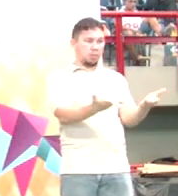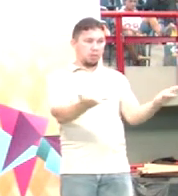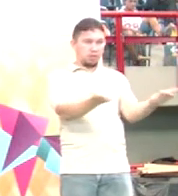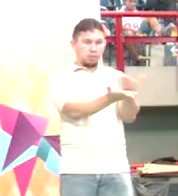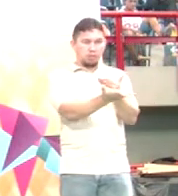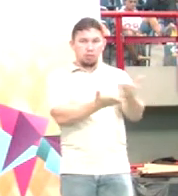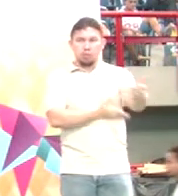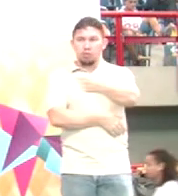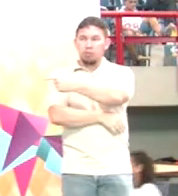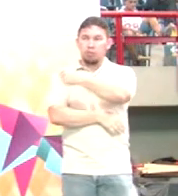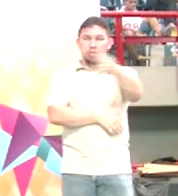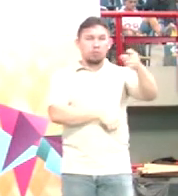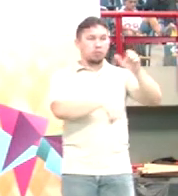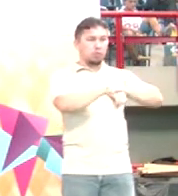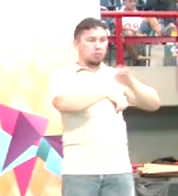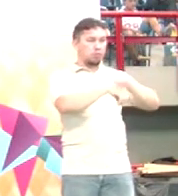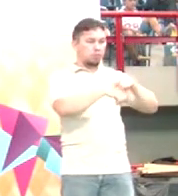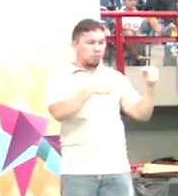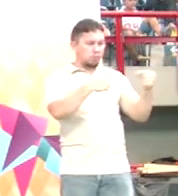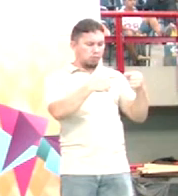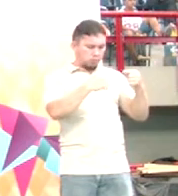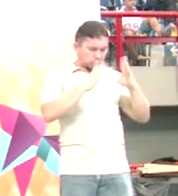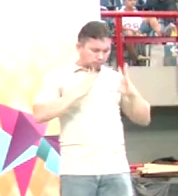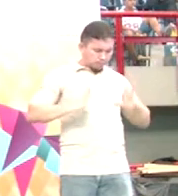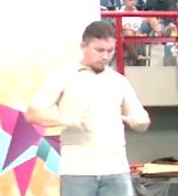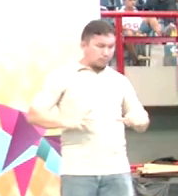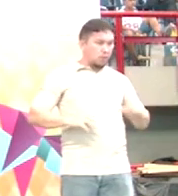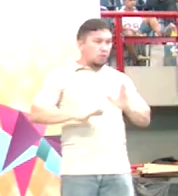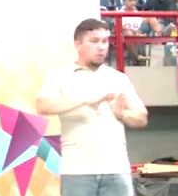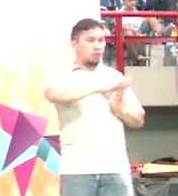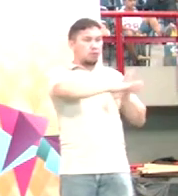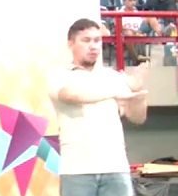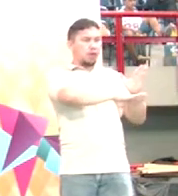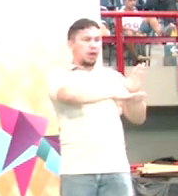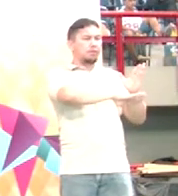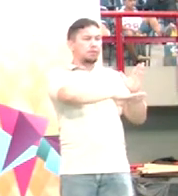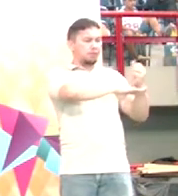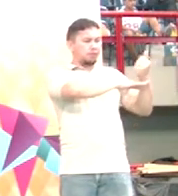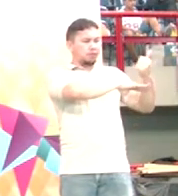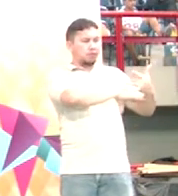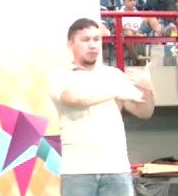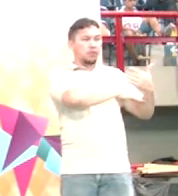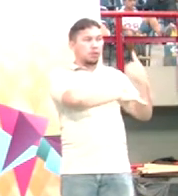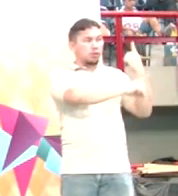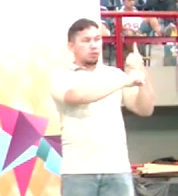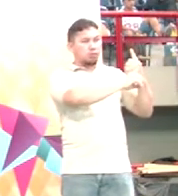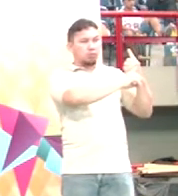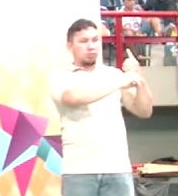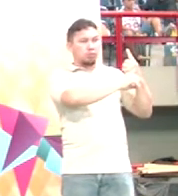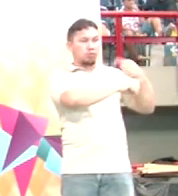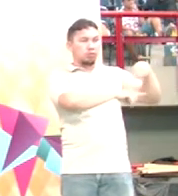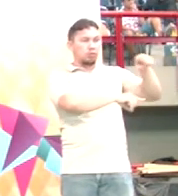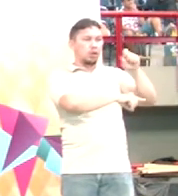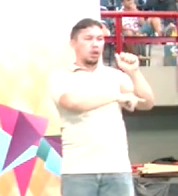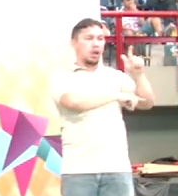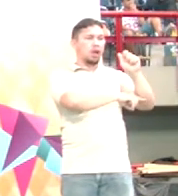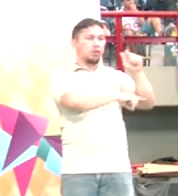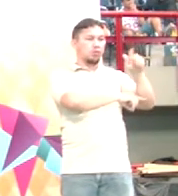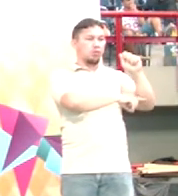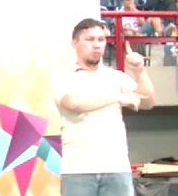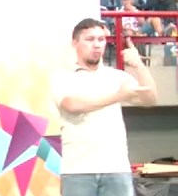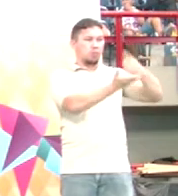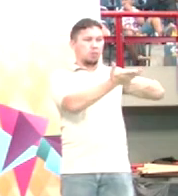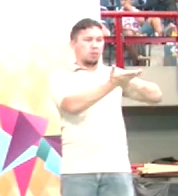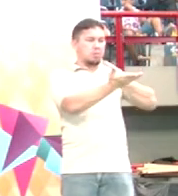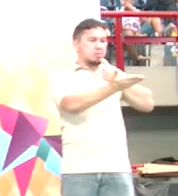hoje, quem quiser já fazer direitinho, veja que nós já vamos, no próximo encontro está em agosto, já